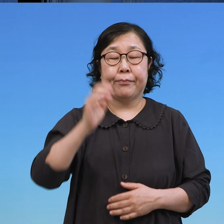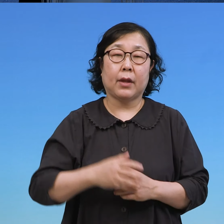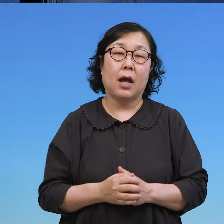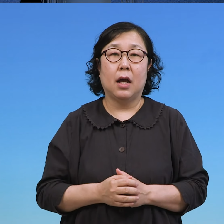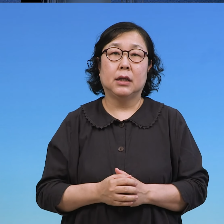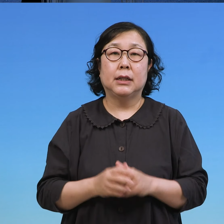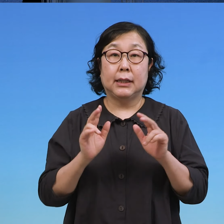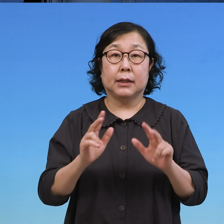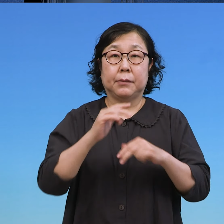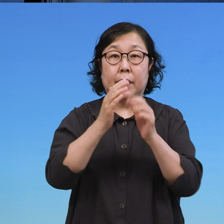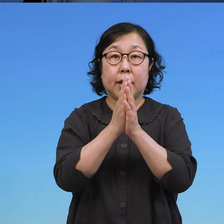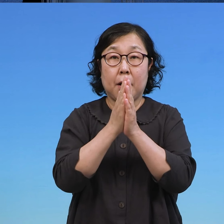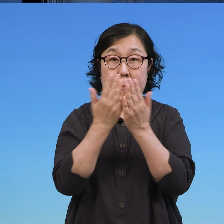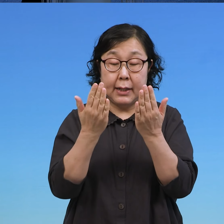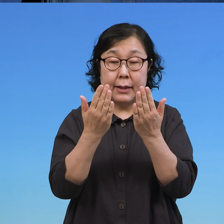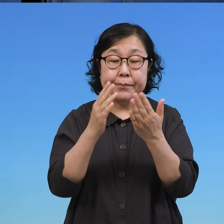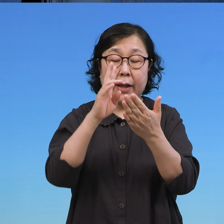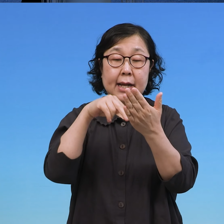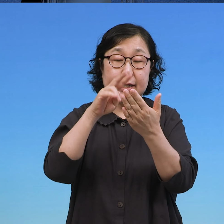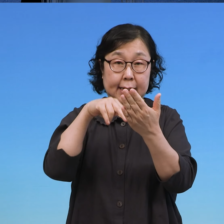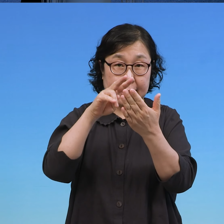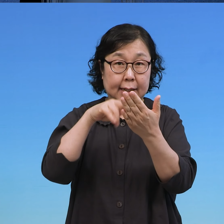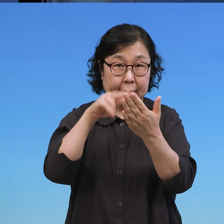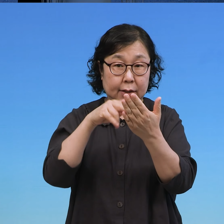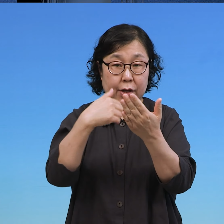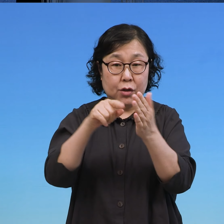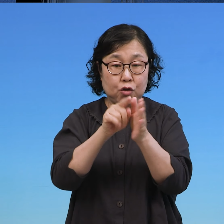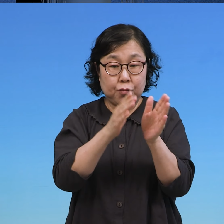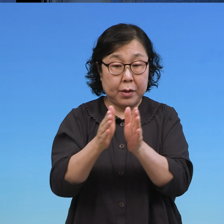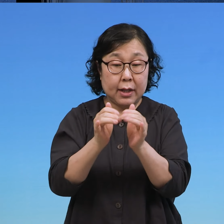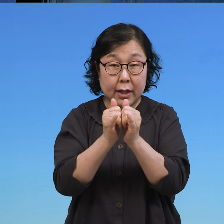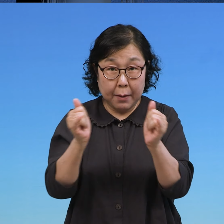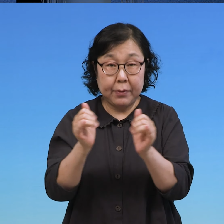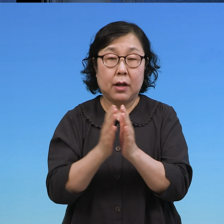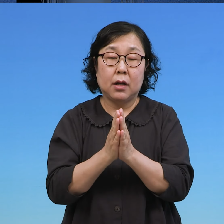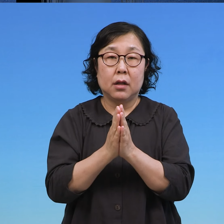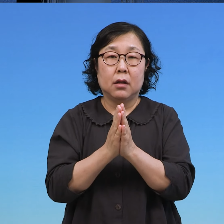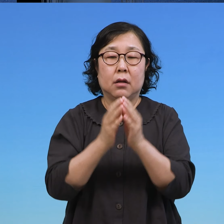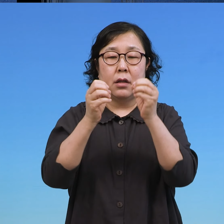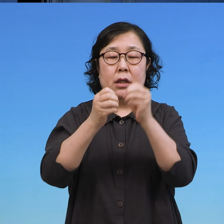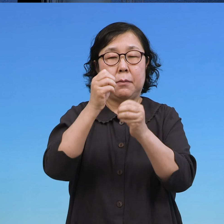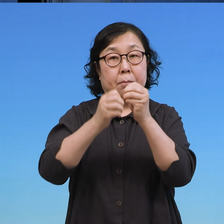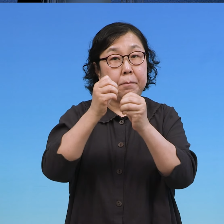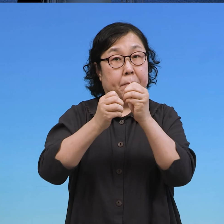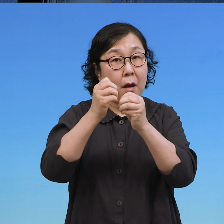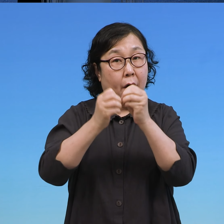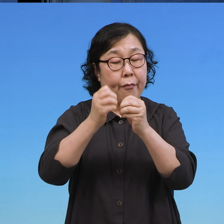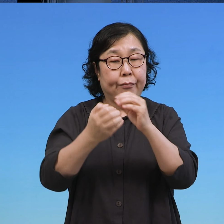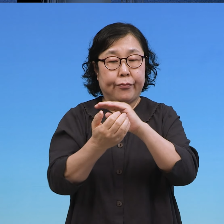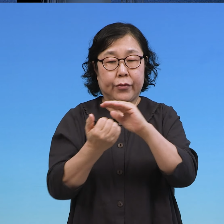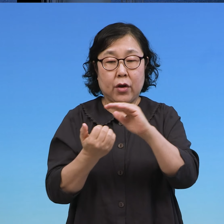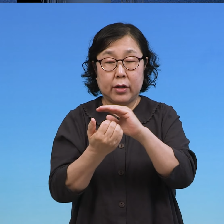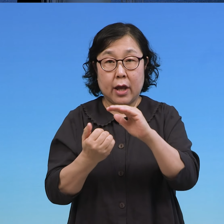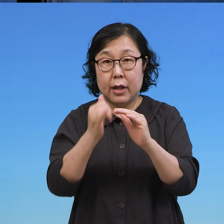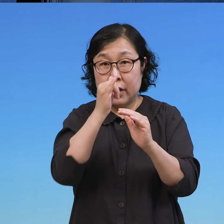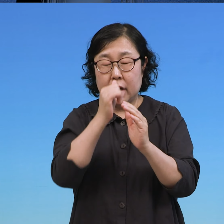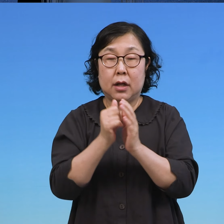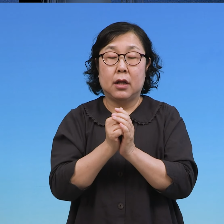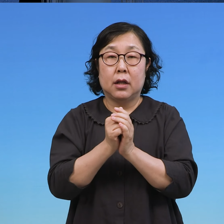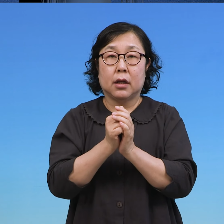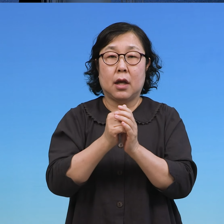아마도 방금 이 본문 말씀 읽으려고 성경을 펼치신 분들은 본문 시편 126편 앞에 있는 이